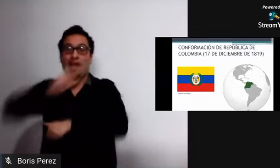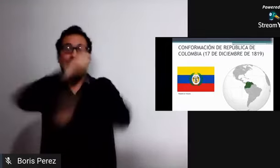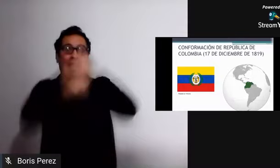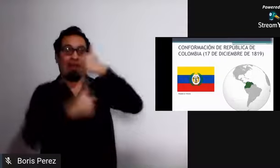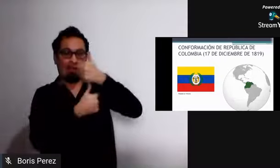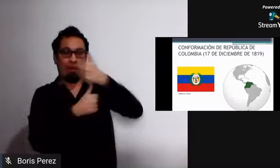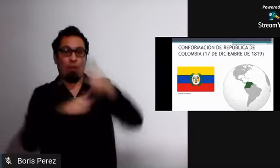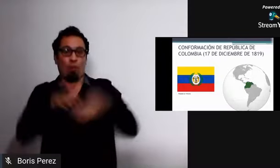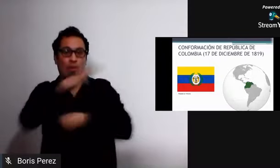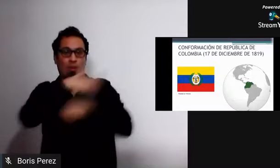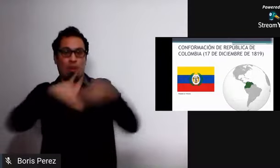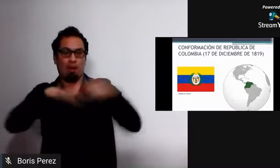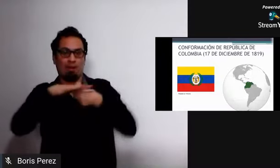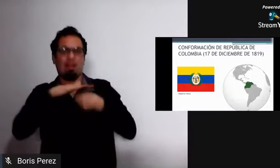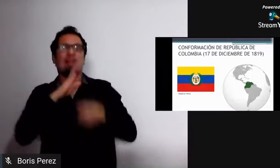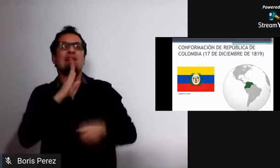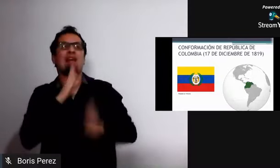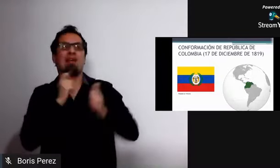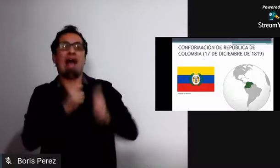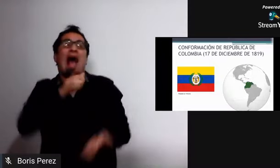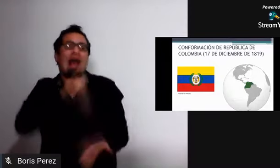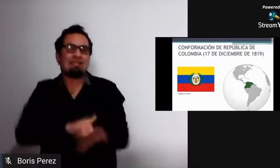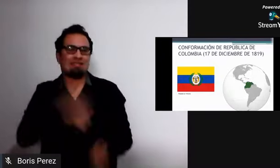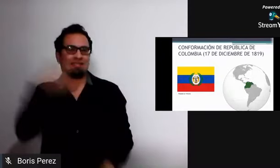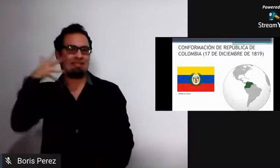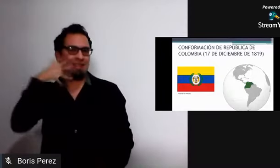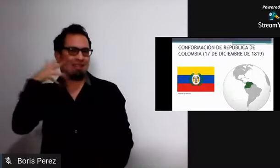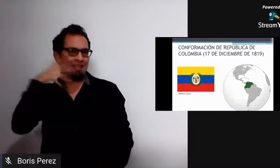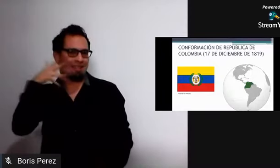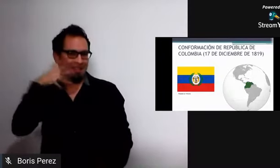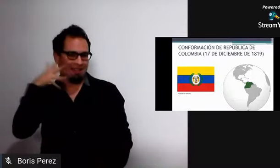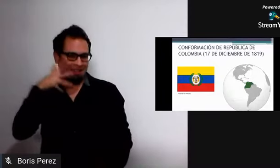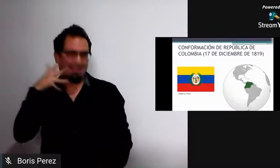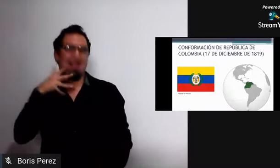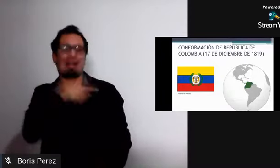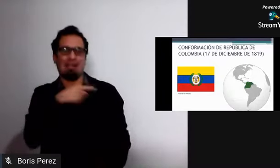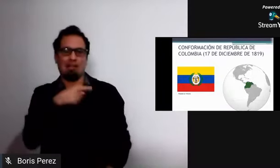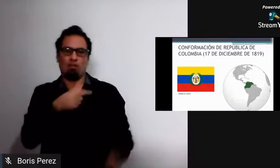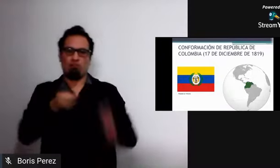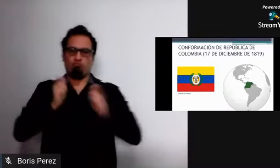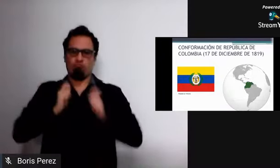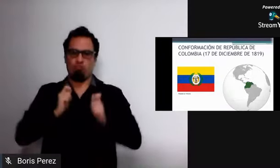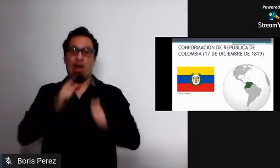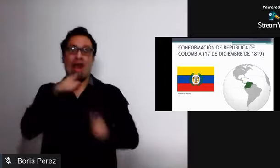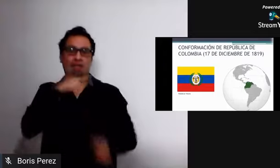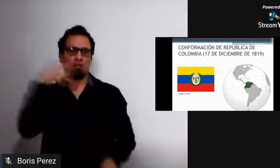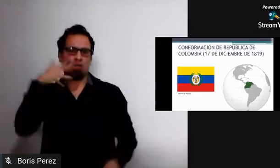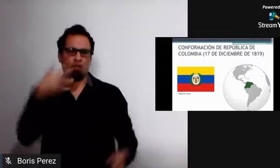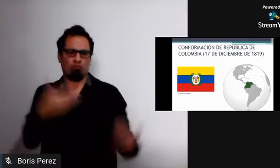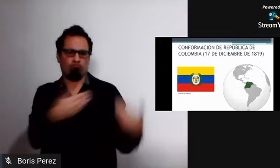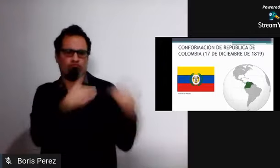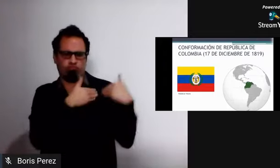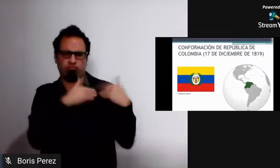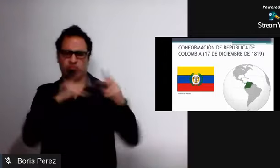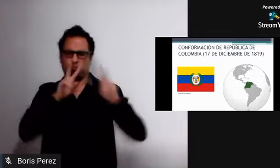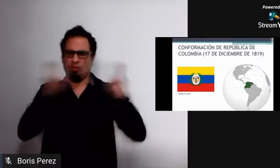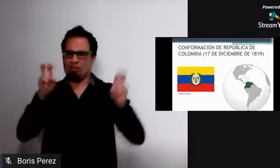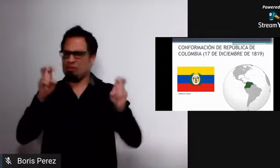Y como el territorio que hasta ese momento se conformó la República de